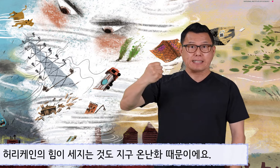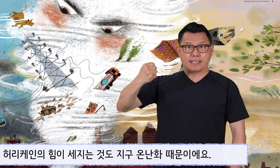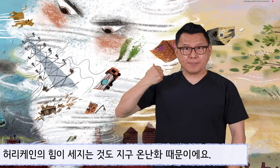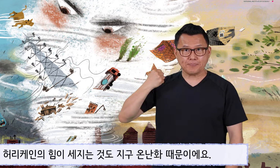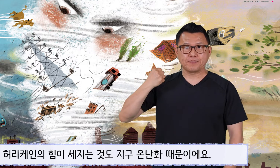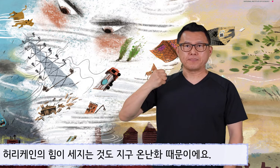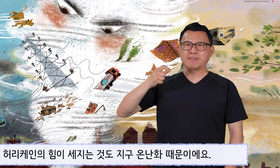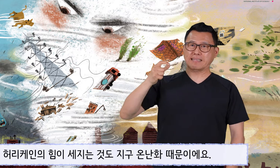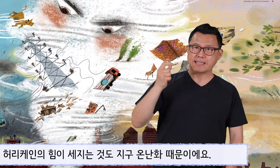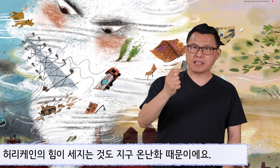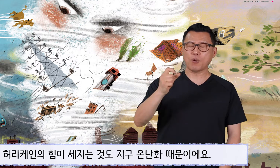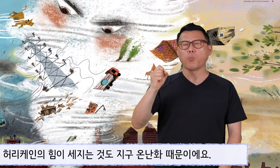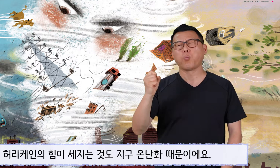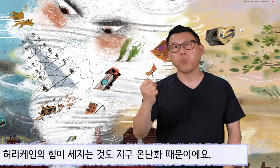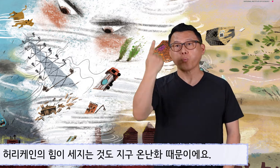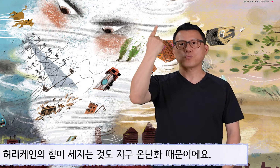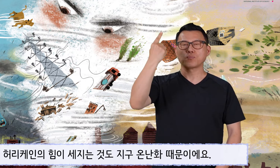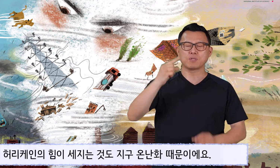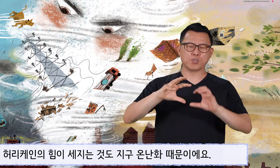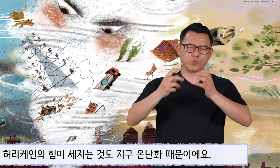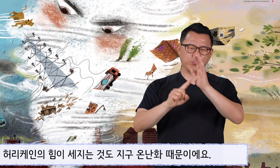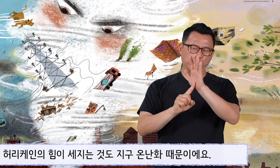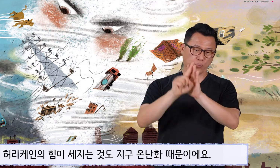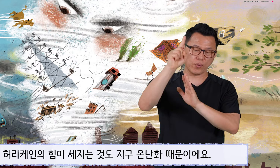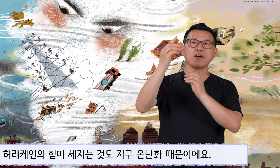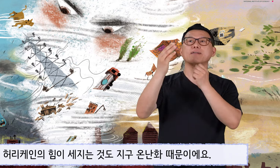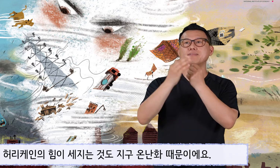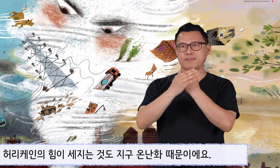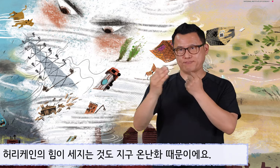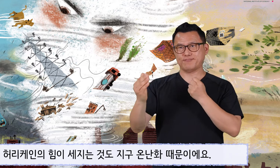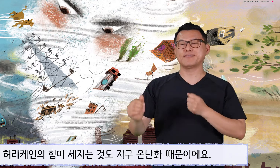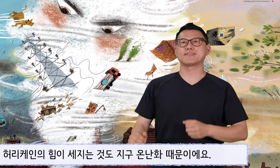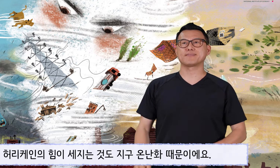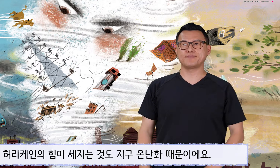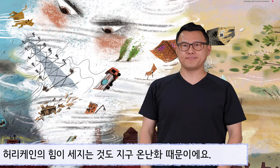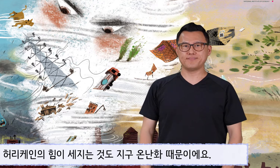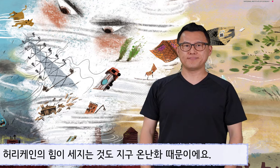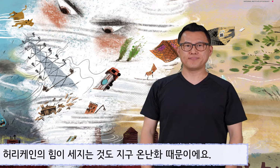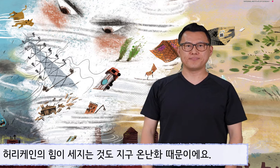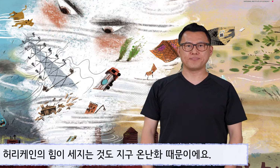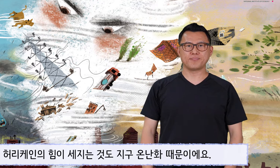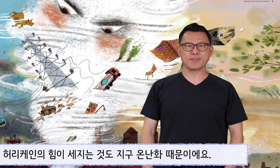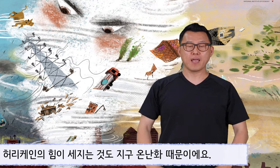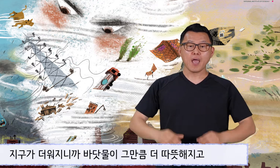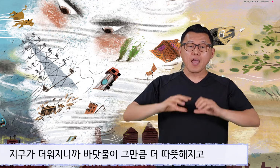허리케인의 힘이 세지는 것도 지구 온난화 때문이에요.